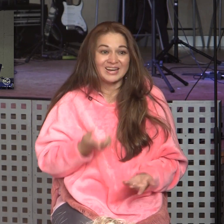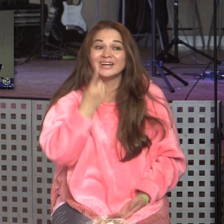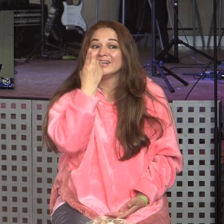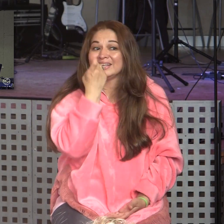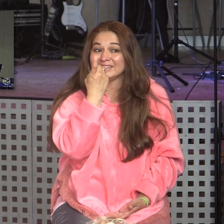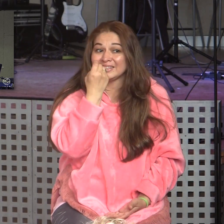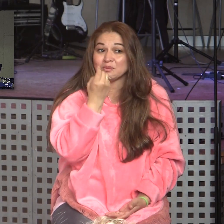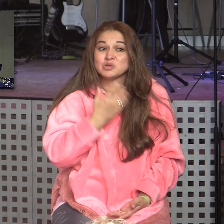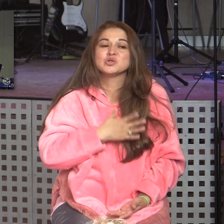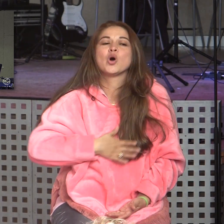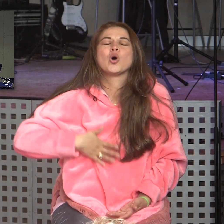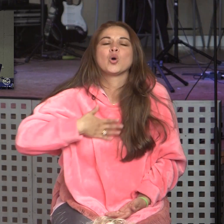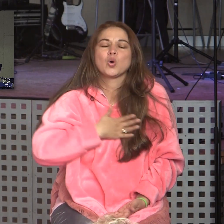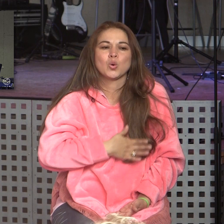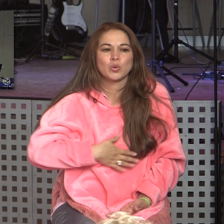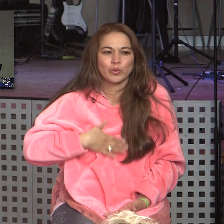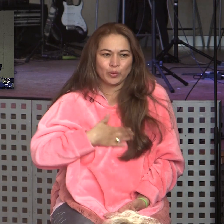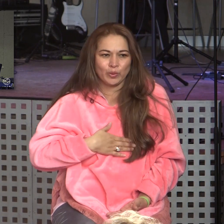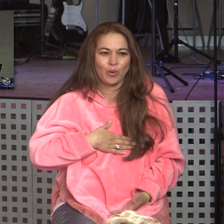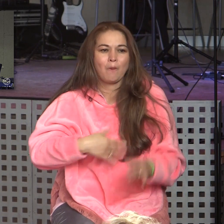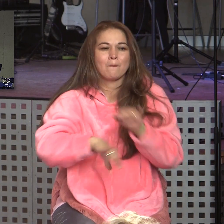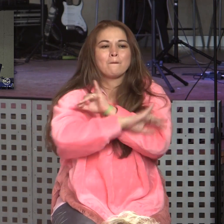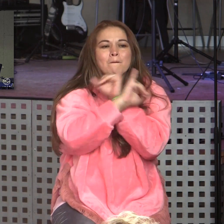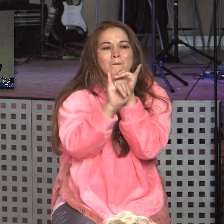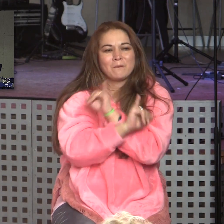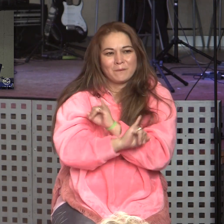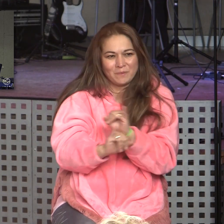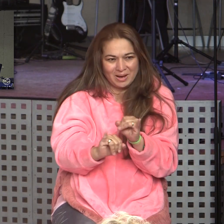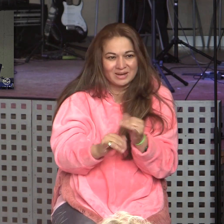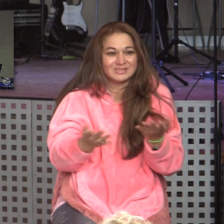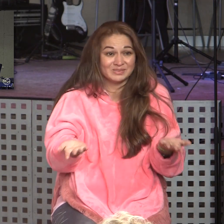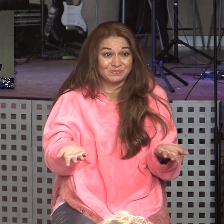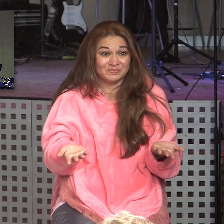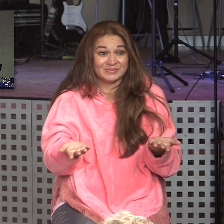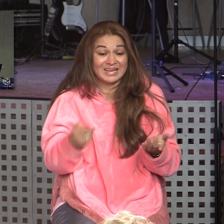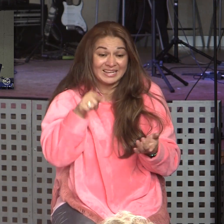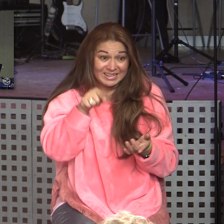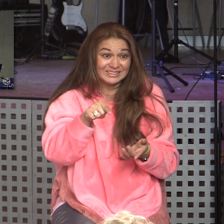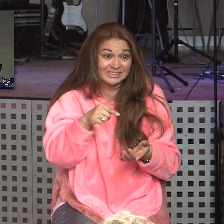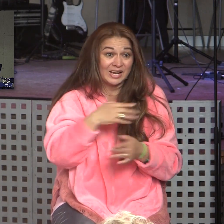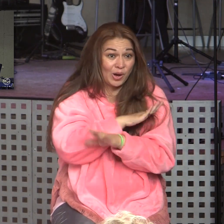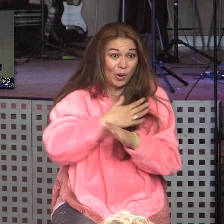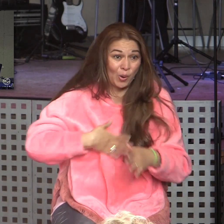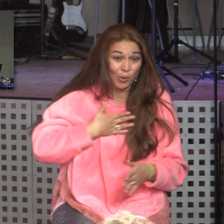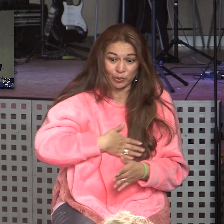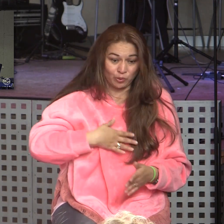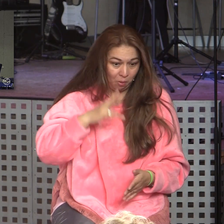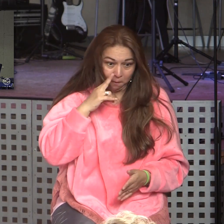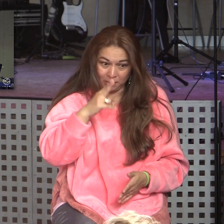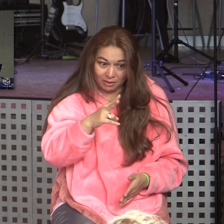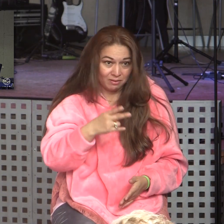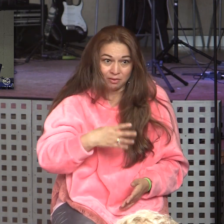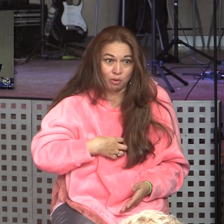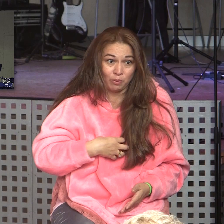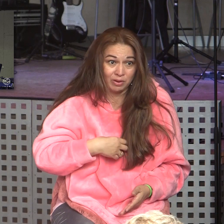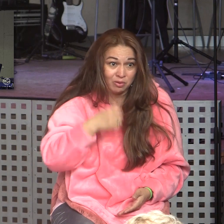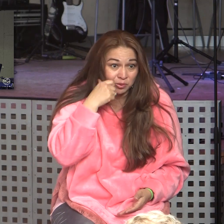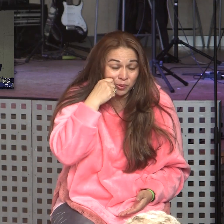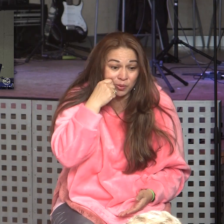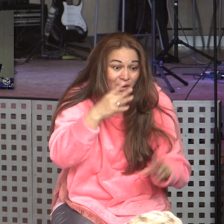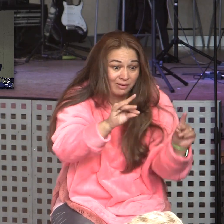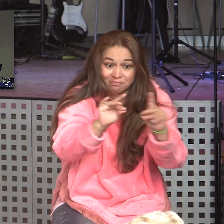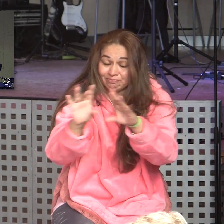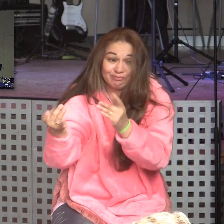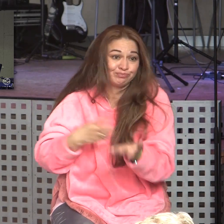quería exponer. La Biblia dice lo siguiente, Hebreos capítulo 11, verso 27. Vamos a ver el